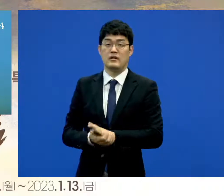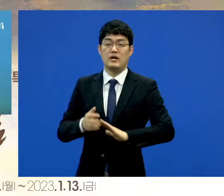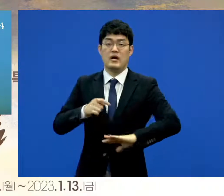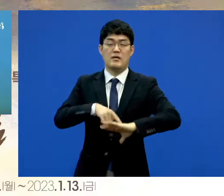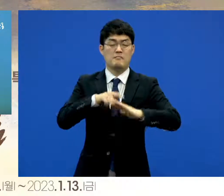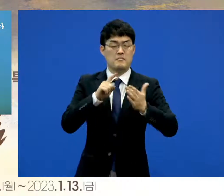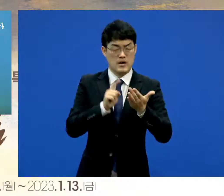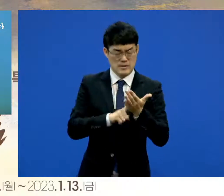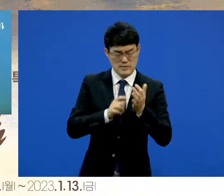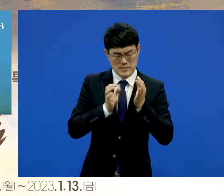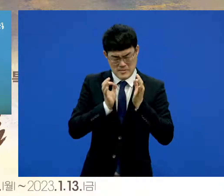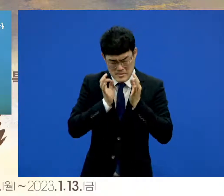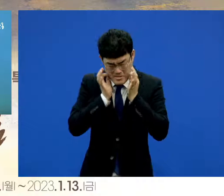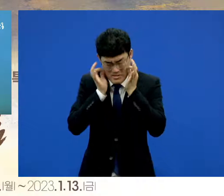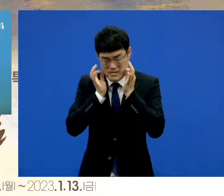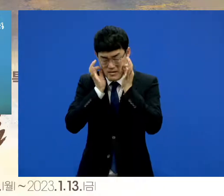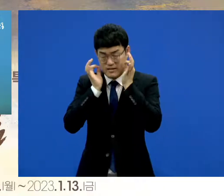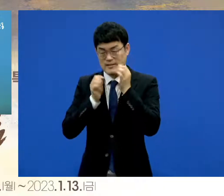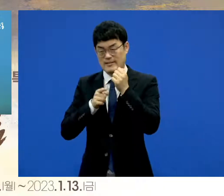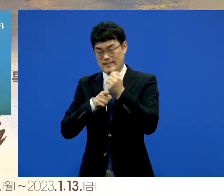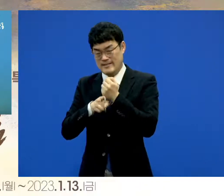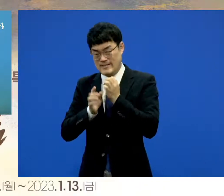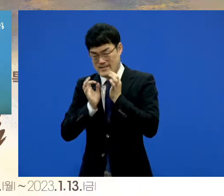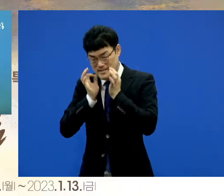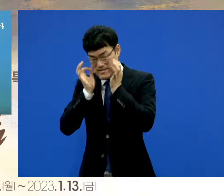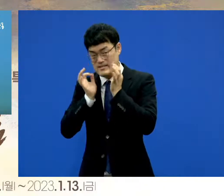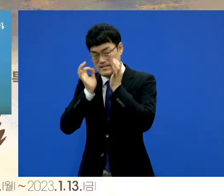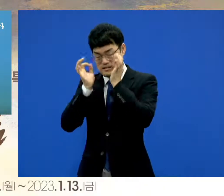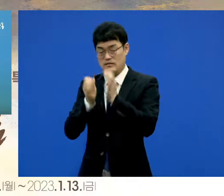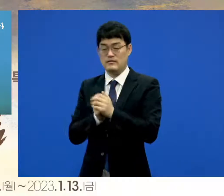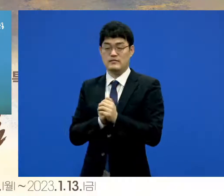이 회심을 뜻하는 헬라어 단어는